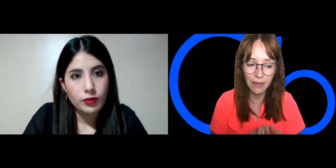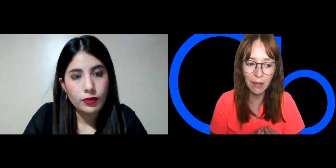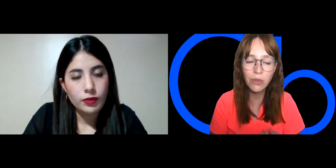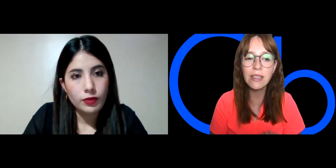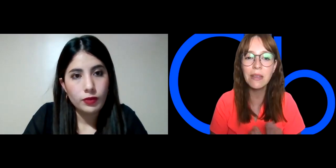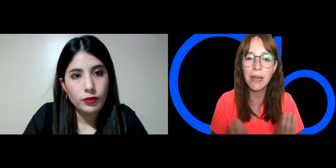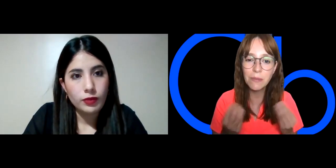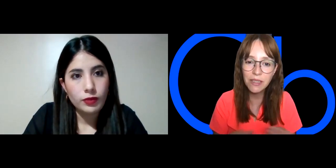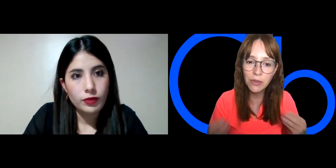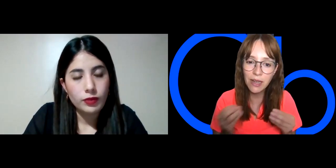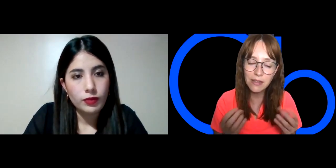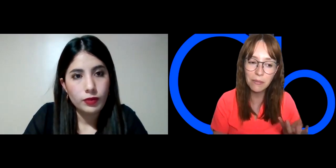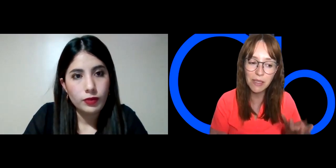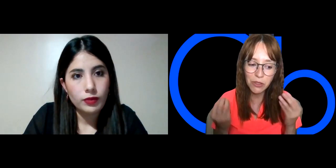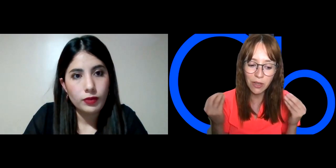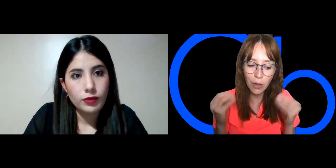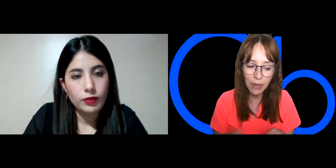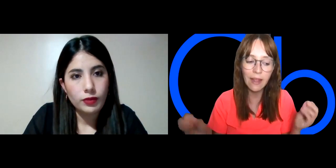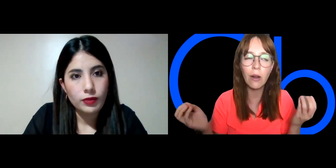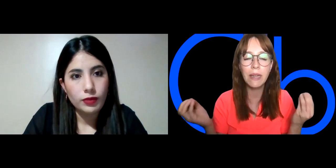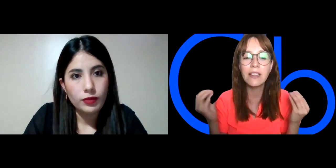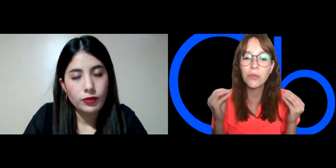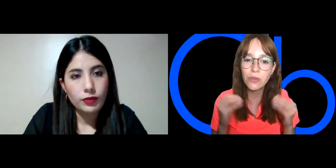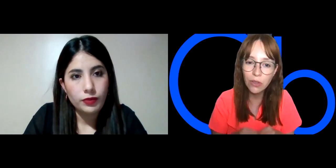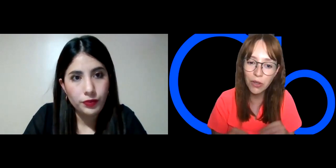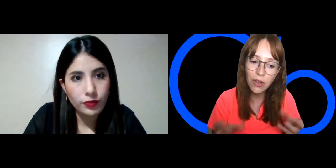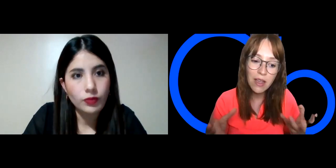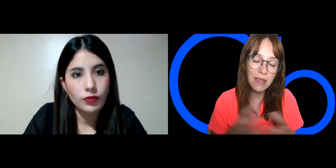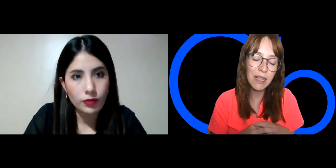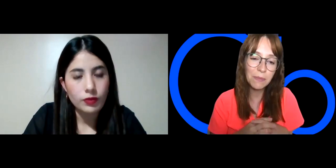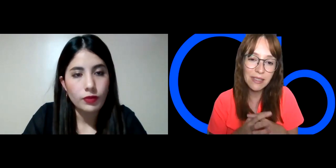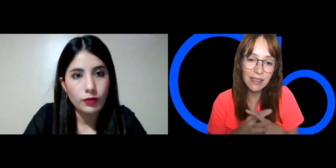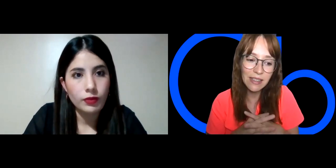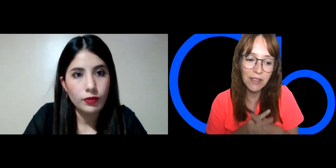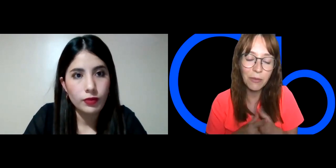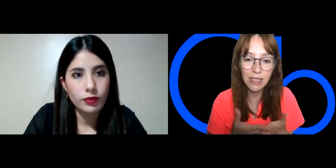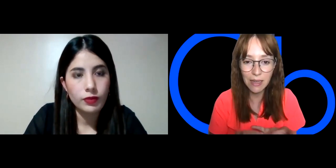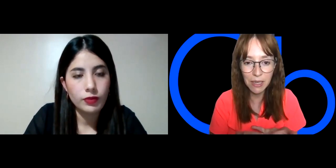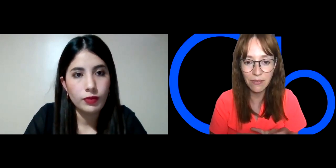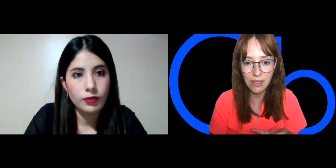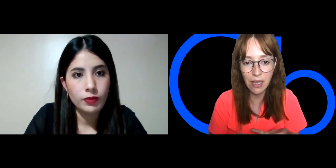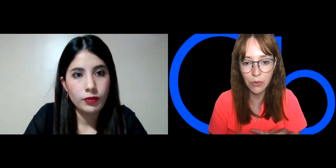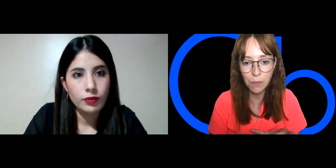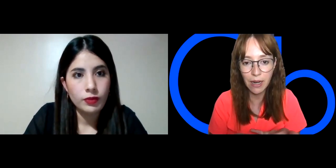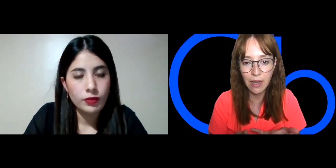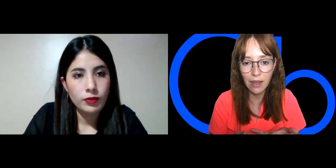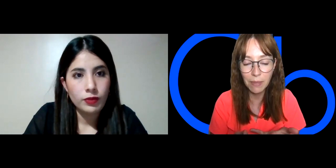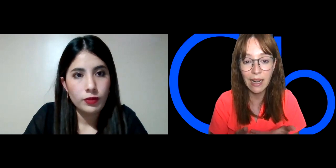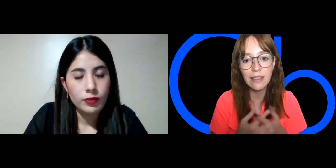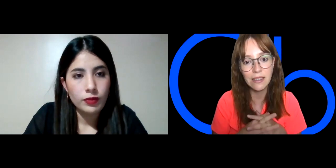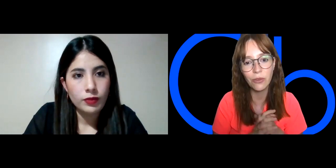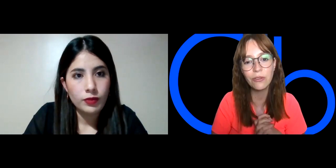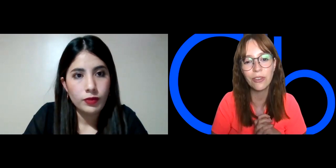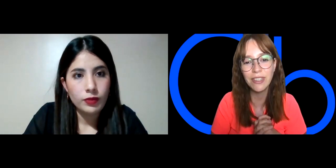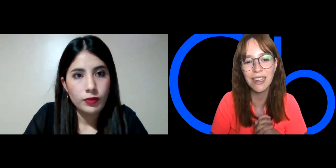lo aprendamos y más personas lo aprendan, lo apliquen en su consultorio y más pacientes a fin de cuentas sean beneficiados para